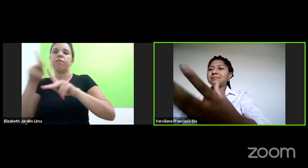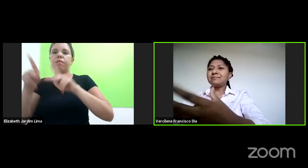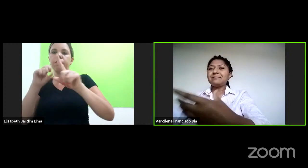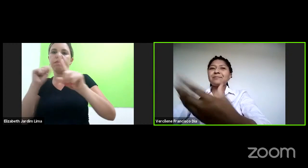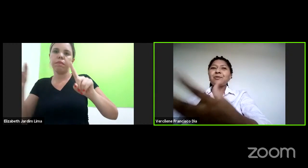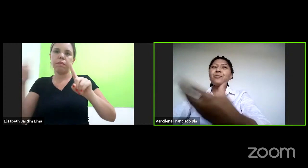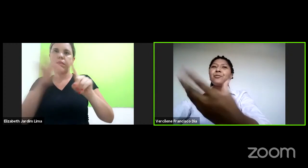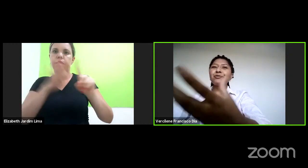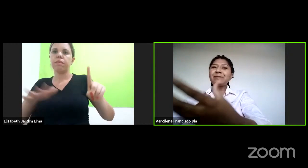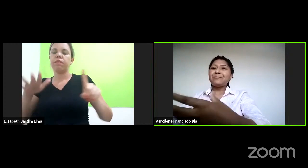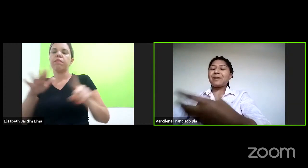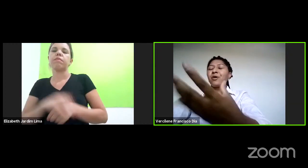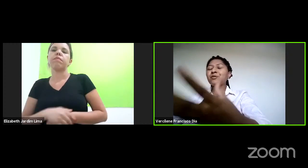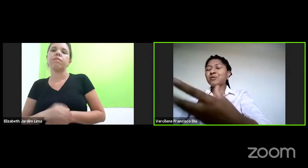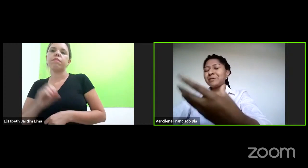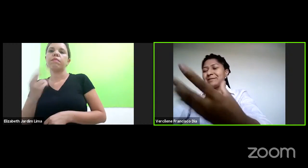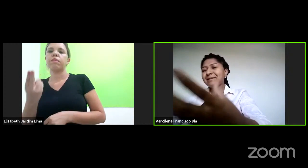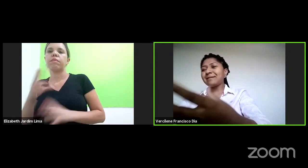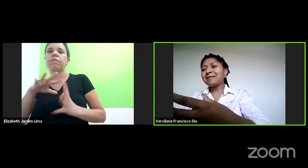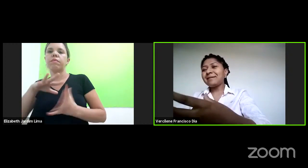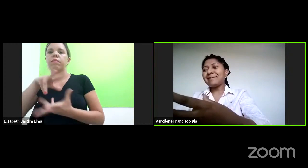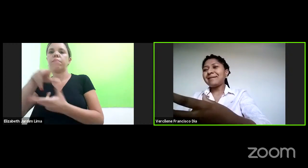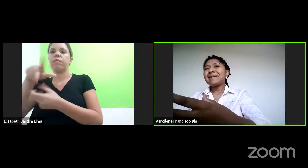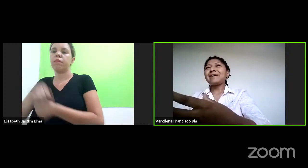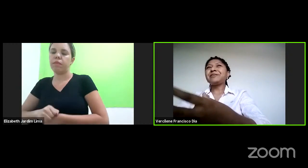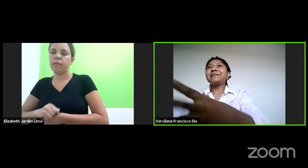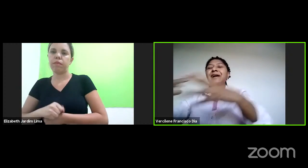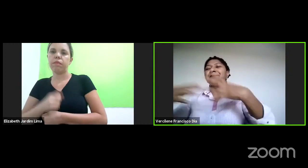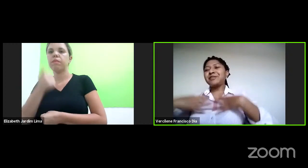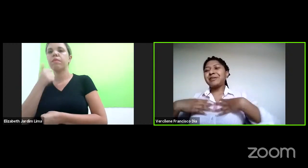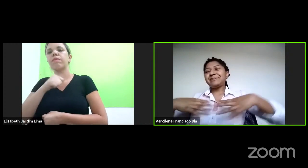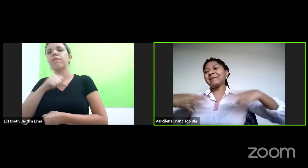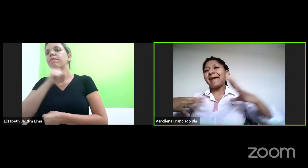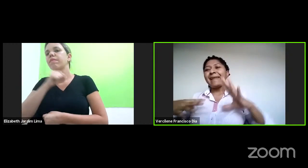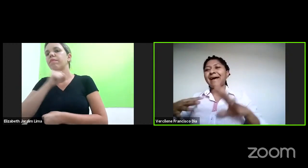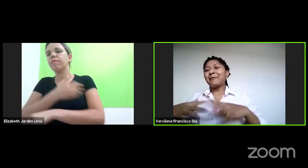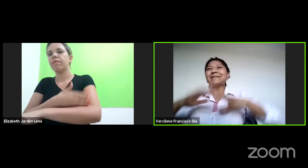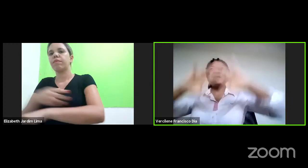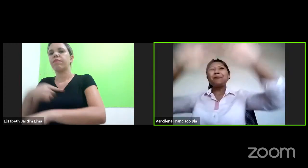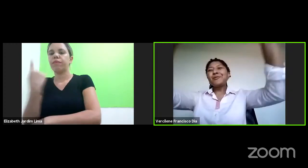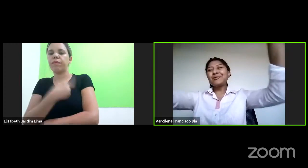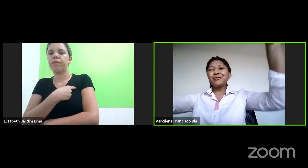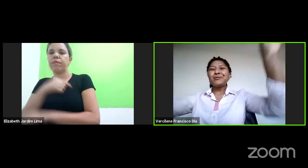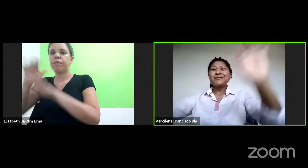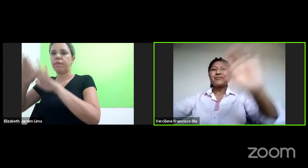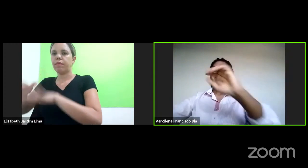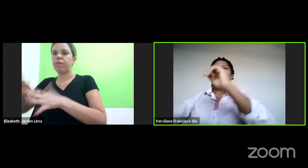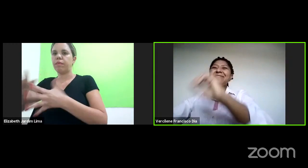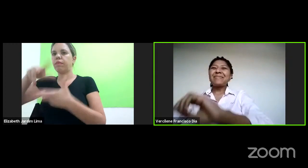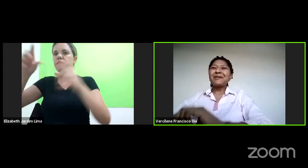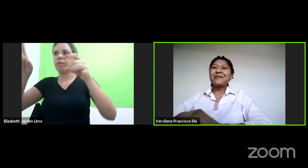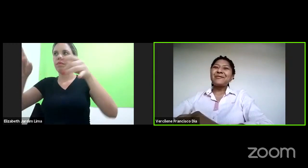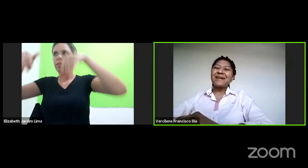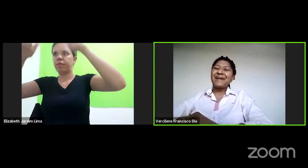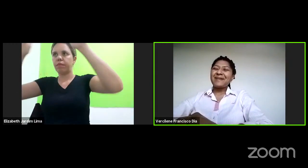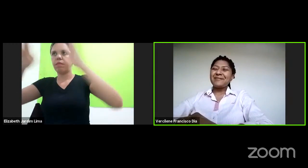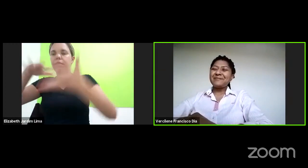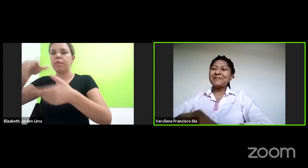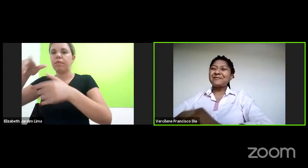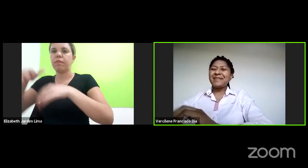ou o mundo, né? Minha avó costuma dizer que a gente é a gente, né? Tá lá, o resto é o mundo.